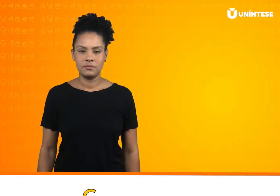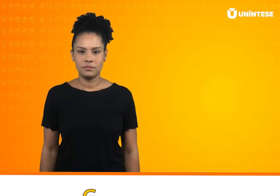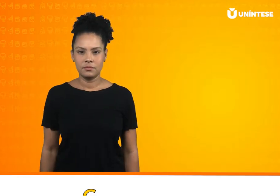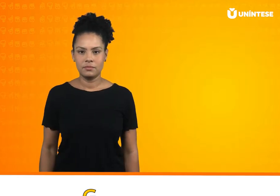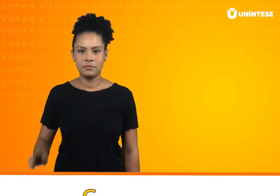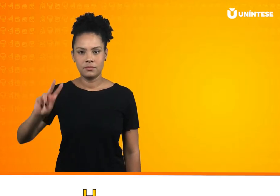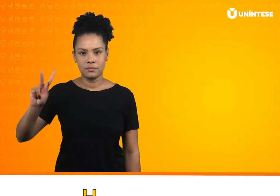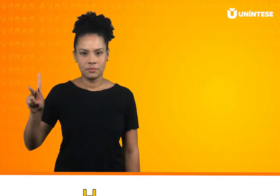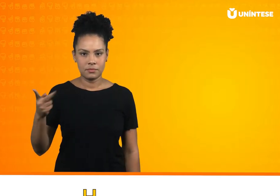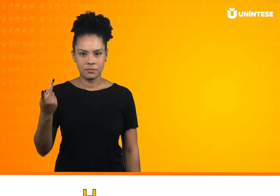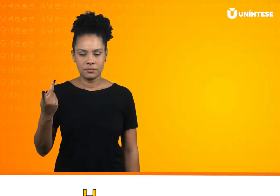H,